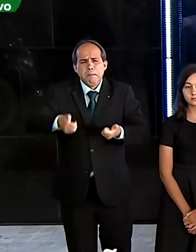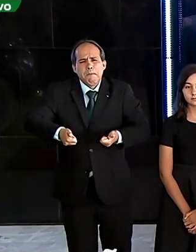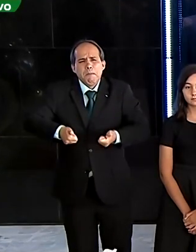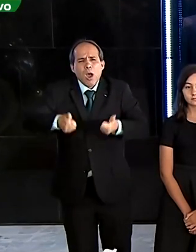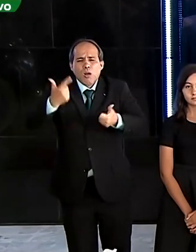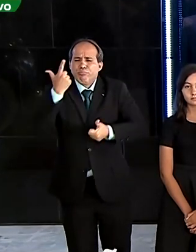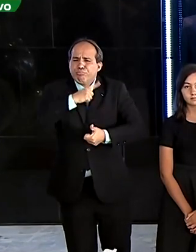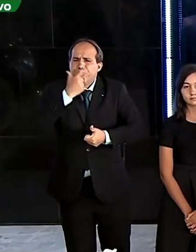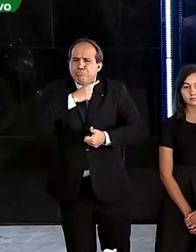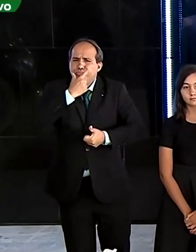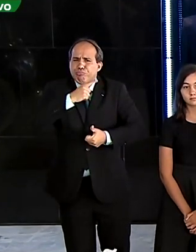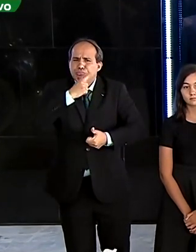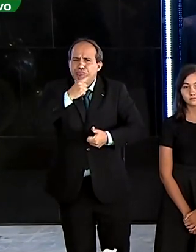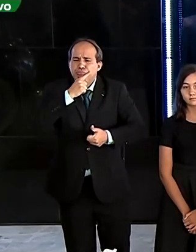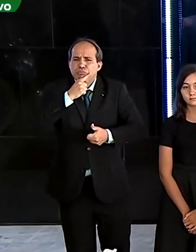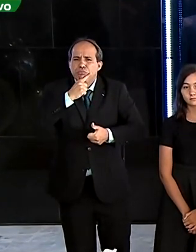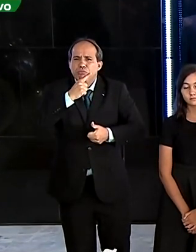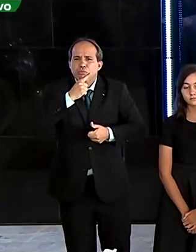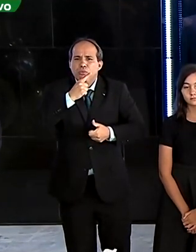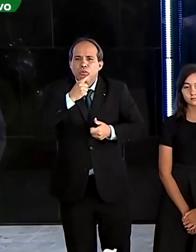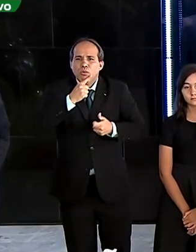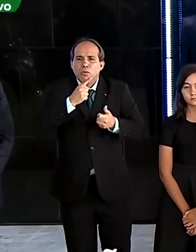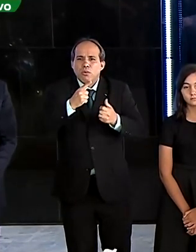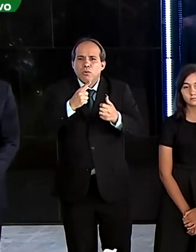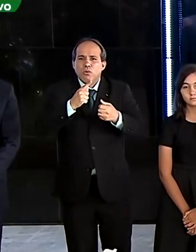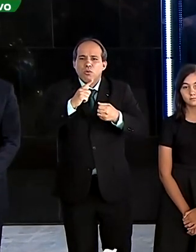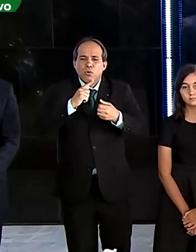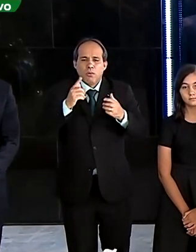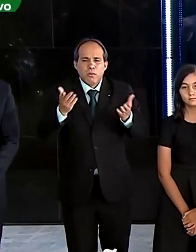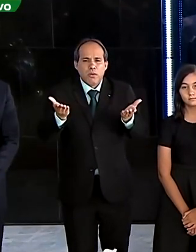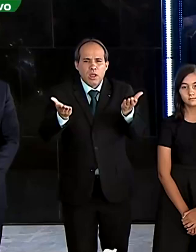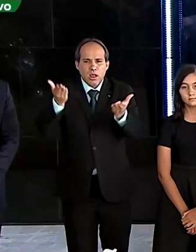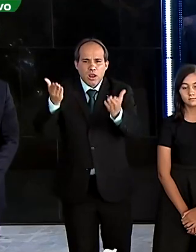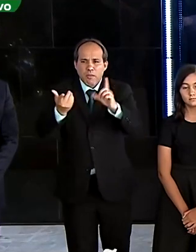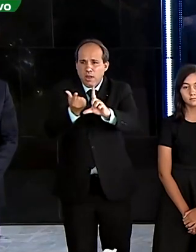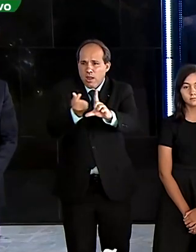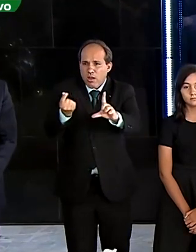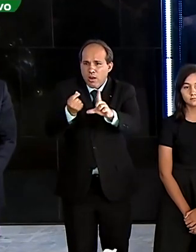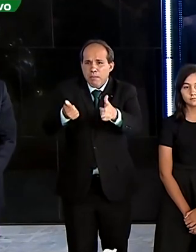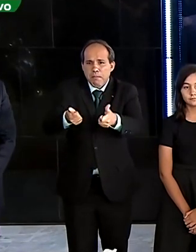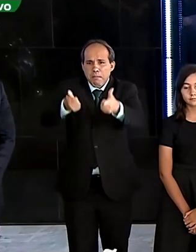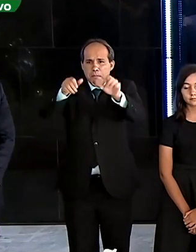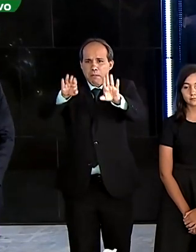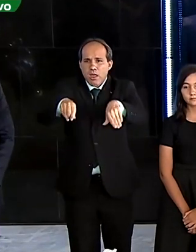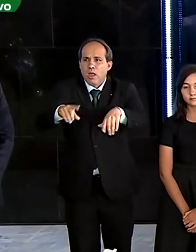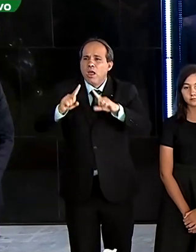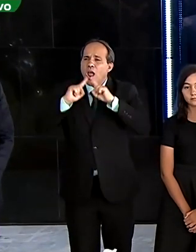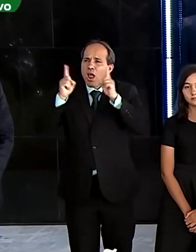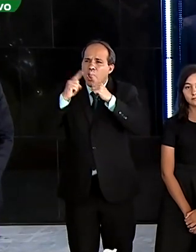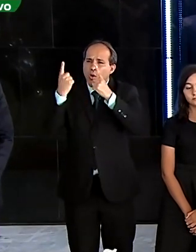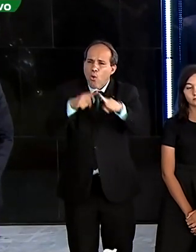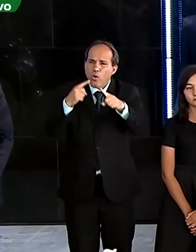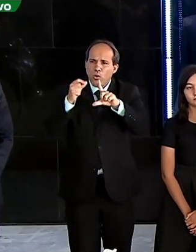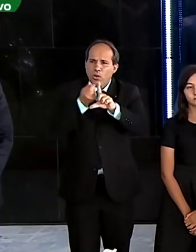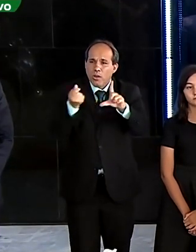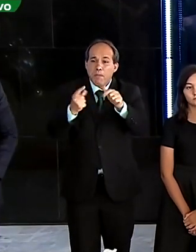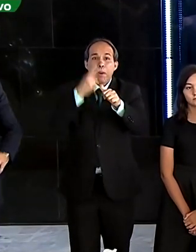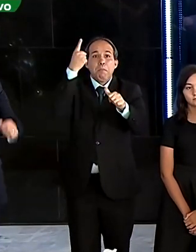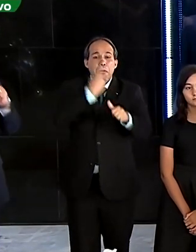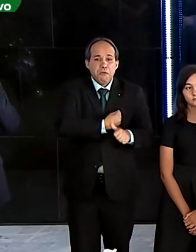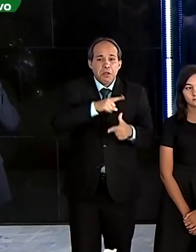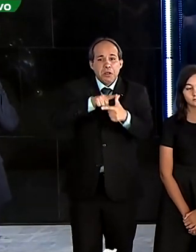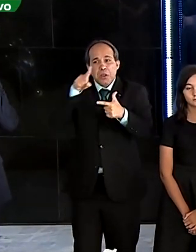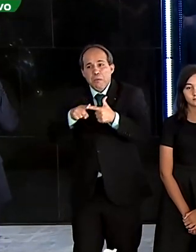está saindo na questão da economia. Essa economia que eu falei, que era tão criticada, né? Primeiro vida, depois economia.